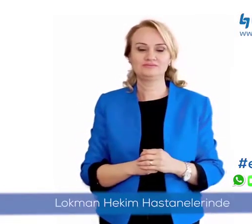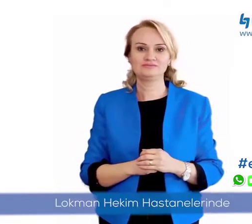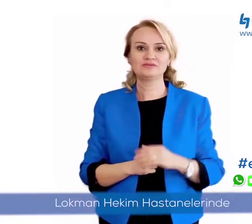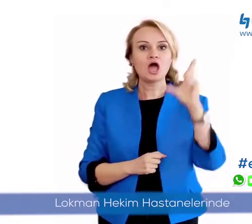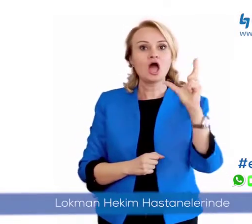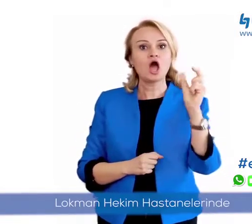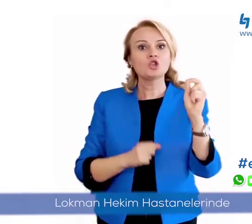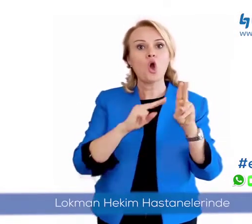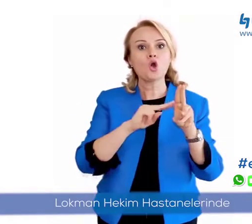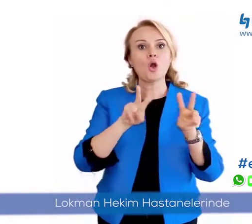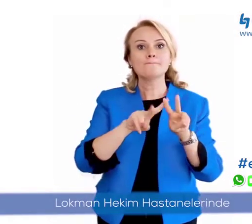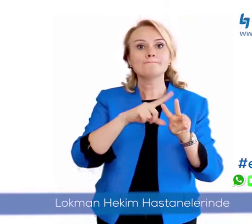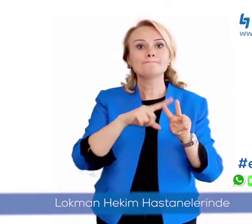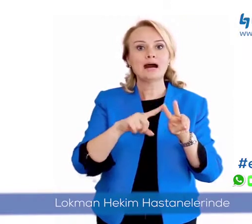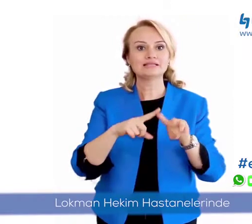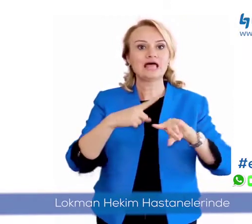Lokman Hekim Hastanelerinde